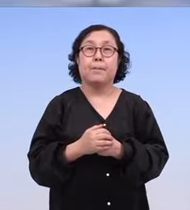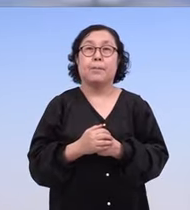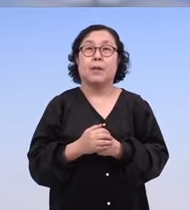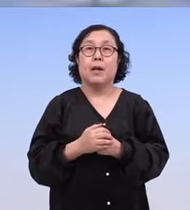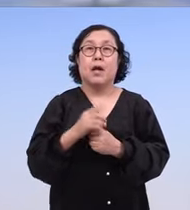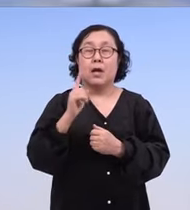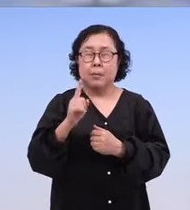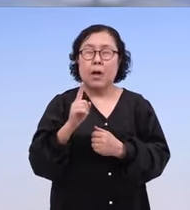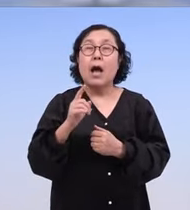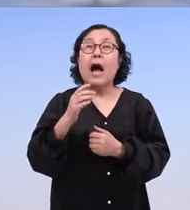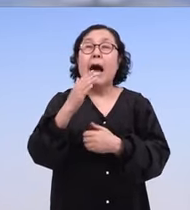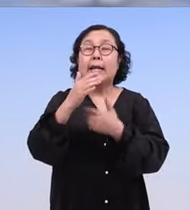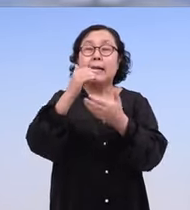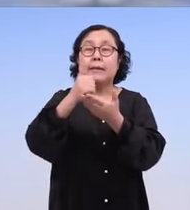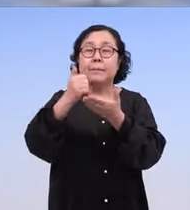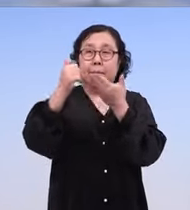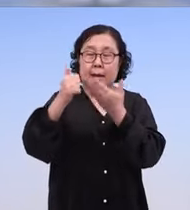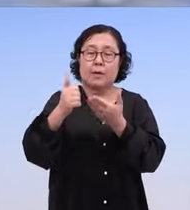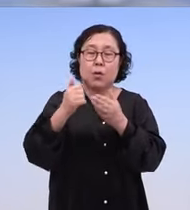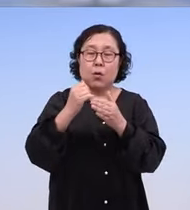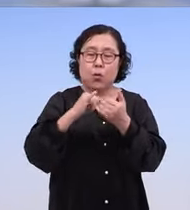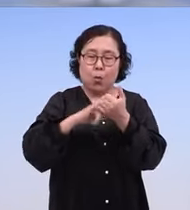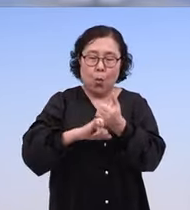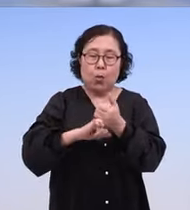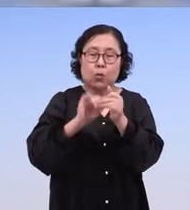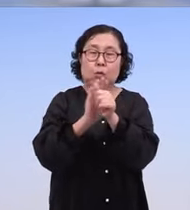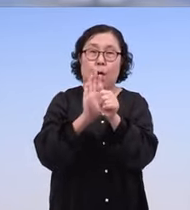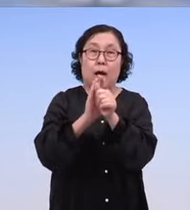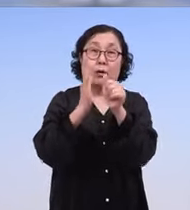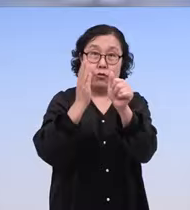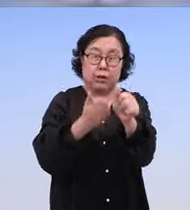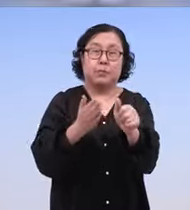도구로 만들어라. 그러면 하나님이 반드시 도와주신다는 거예요.